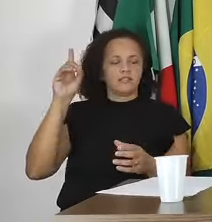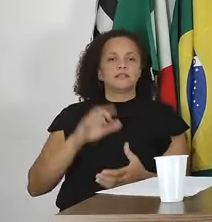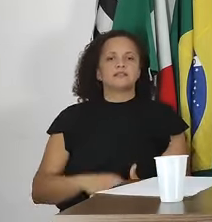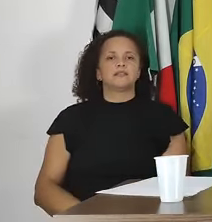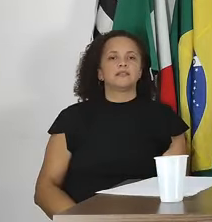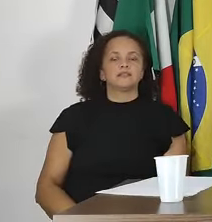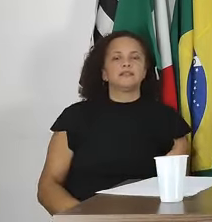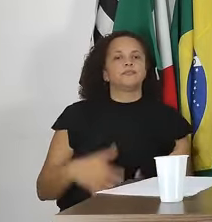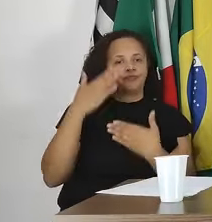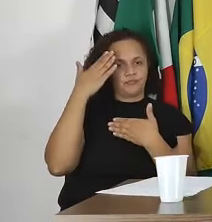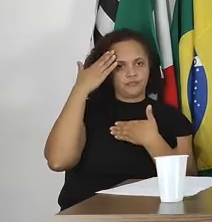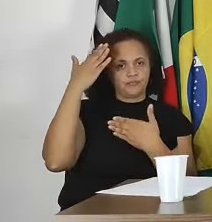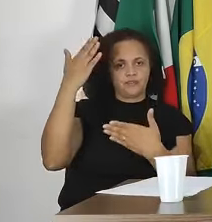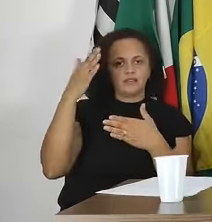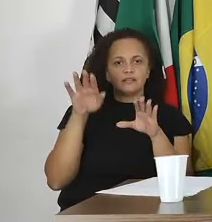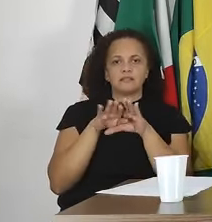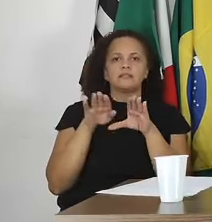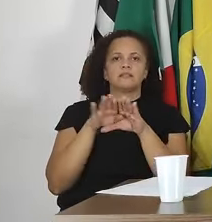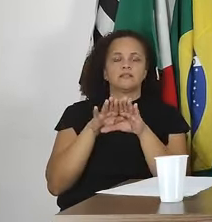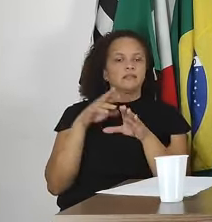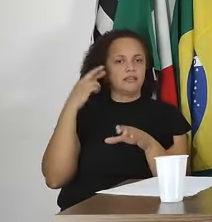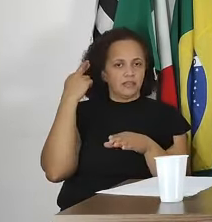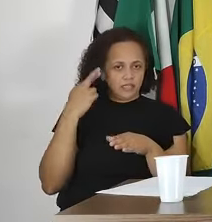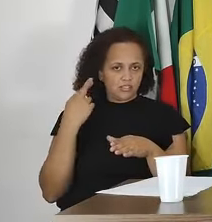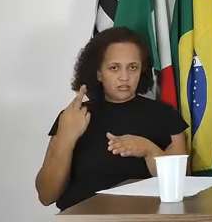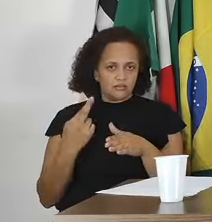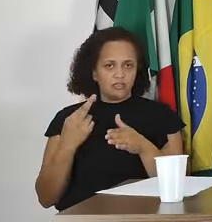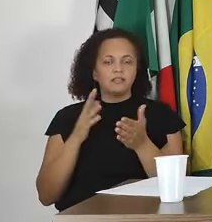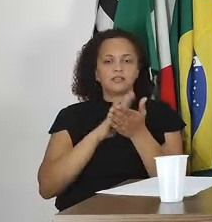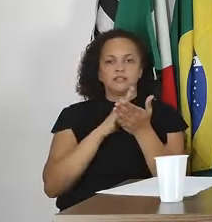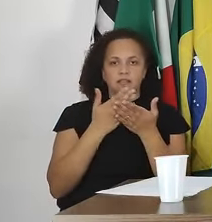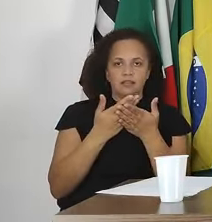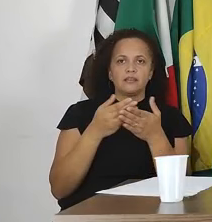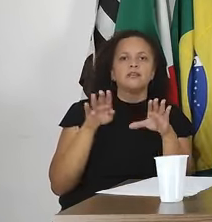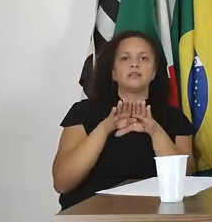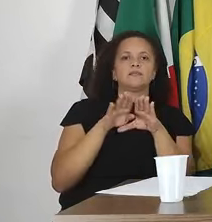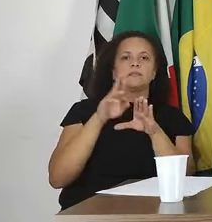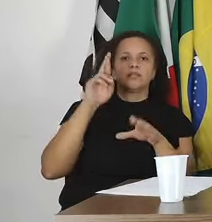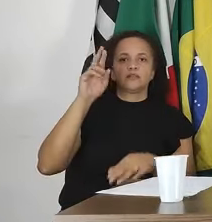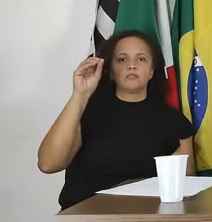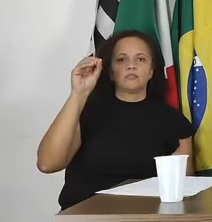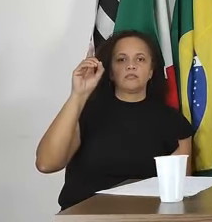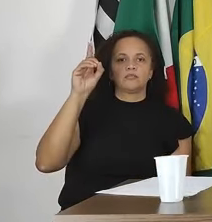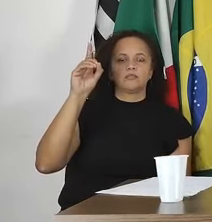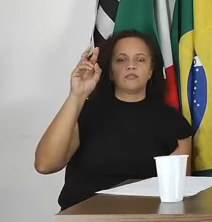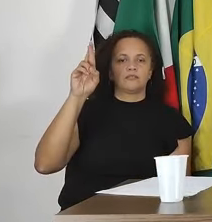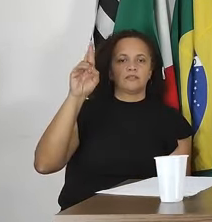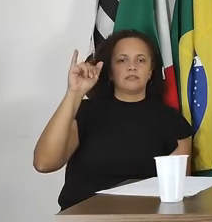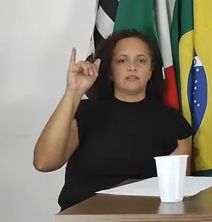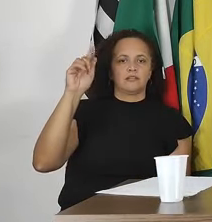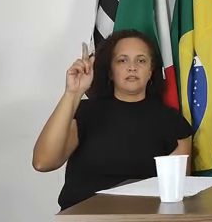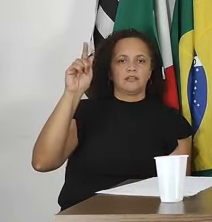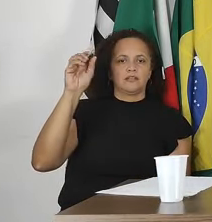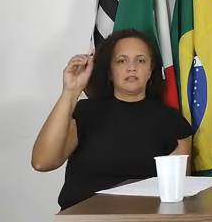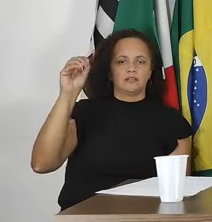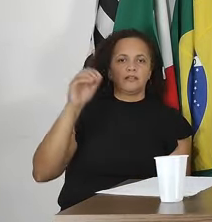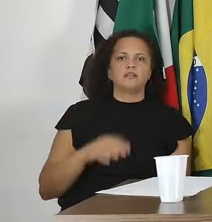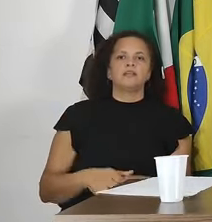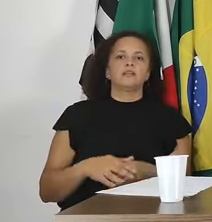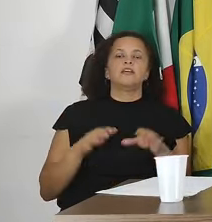Eu quero agradecer também a Rê, que está aqui comigo, o Rodrigo, que é uma bênção nas nossas vidas, o